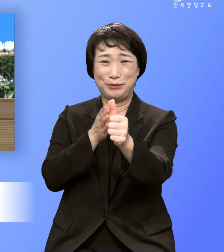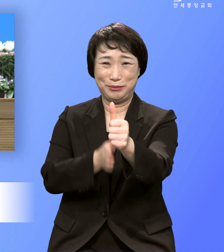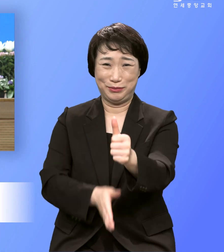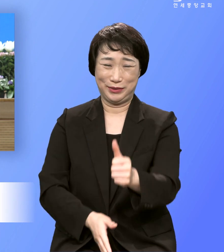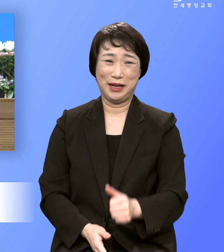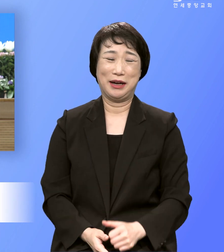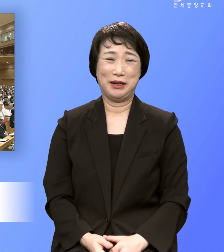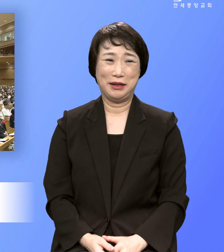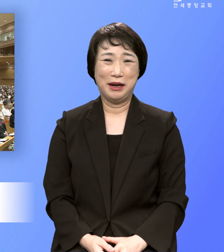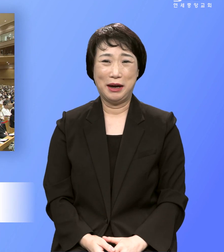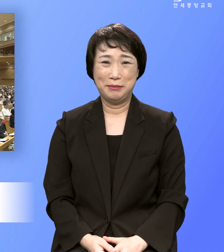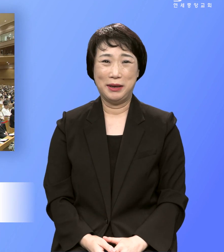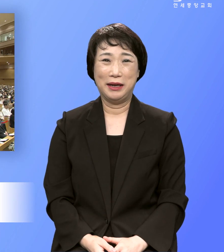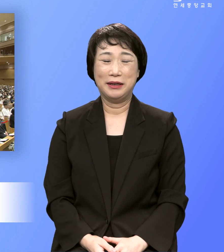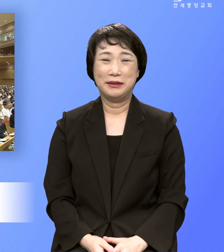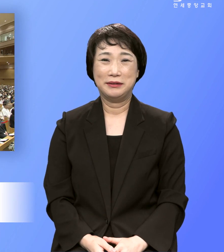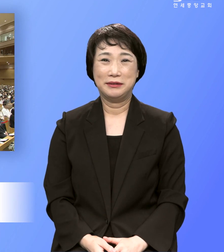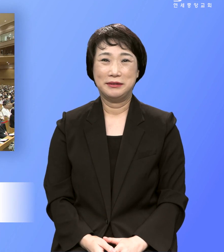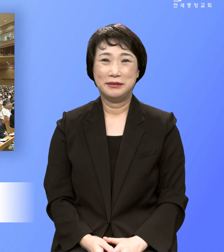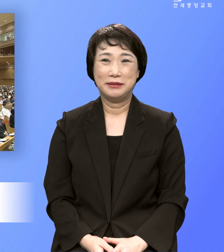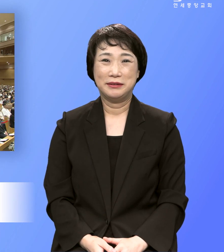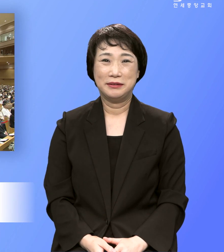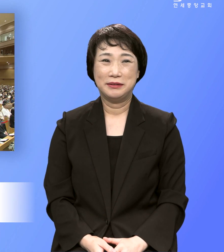이름으로 축복합니다.